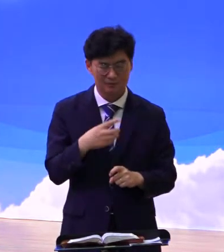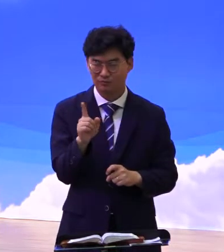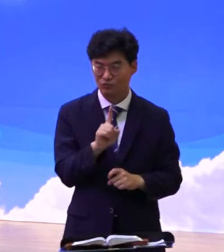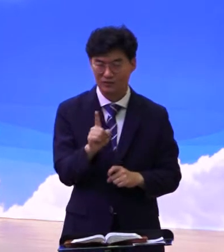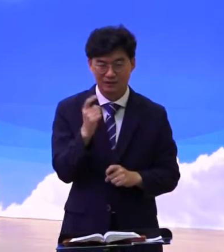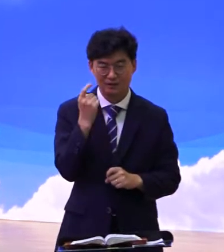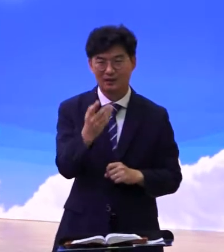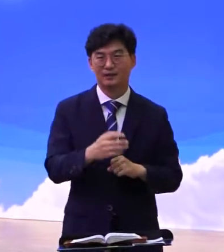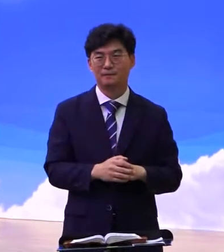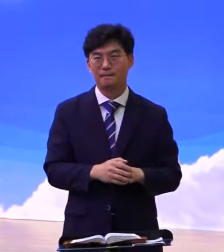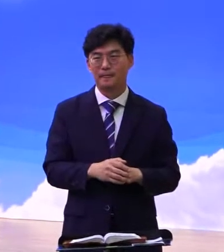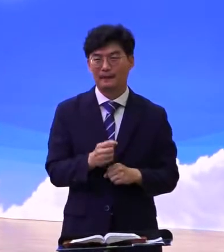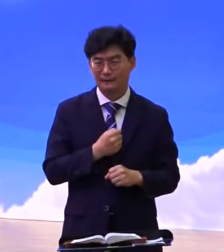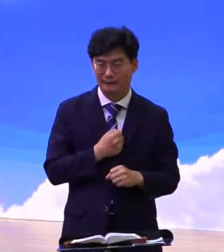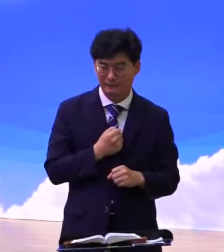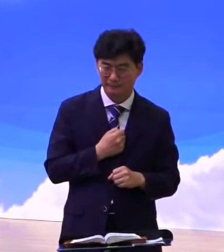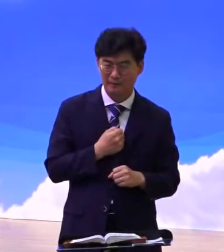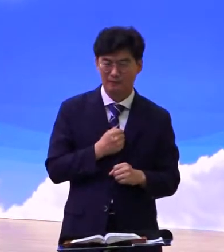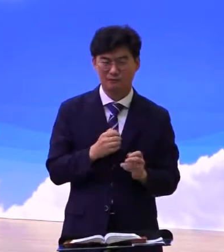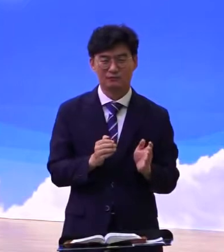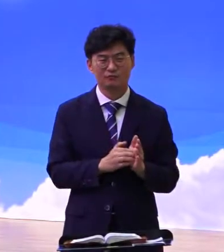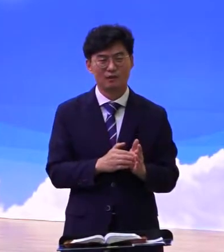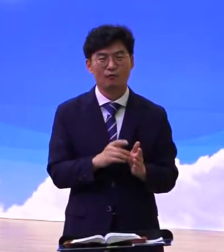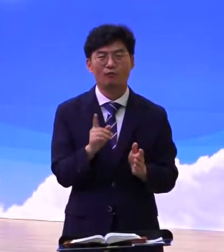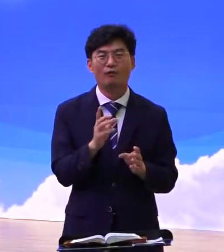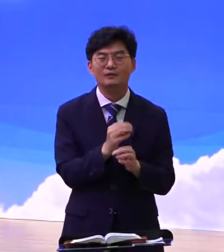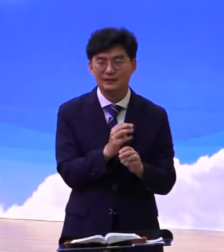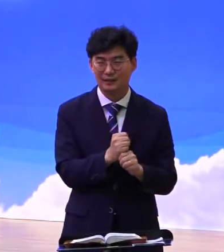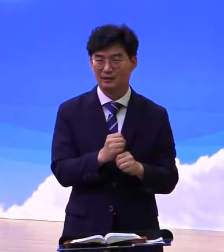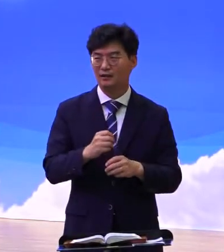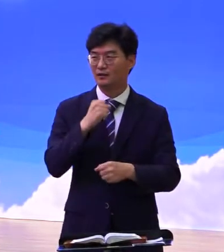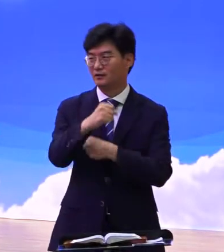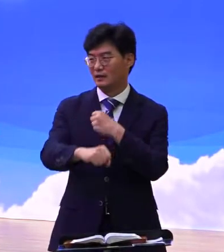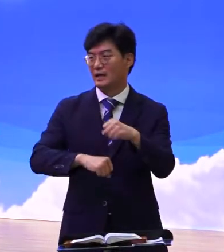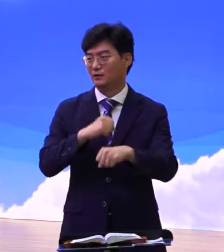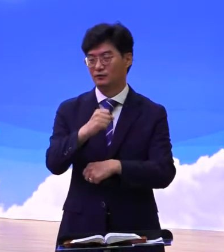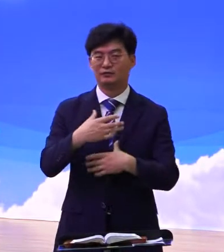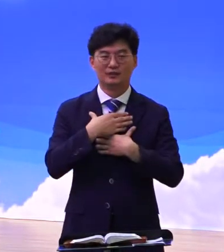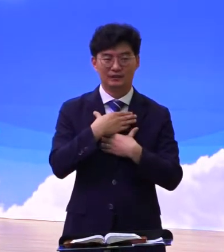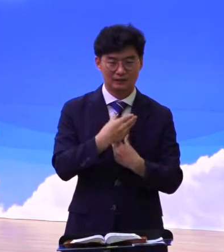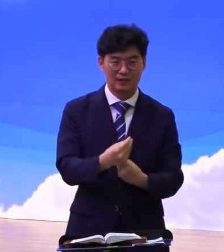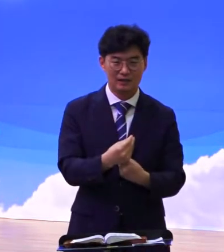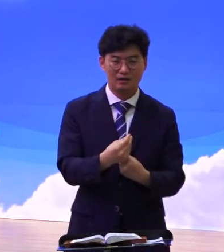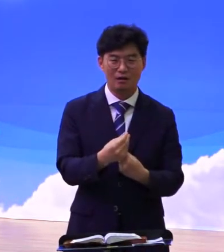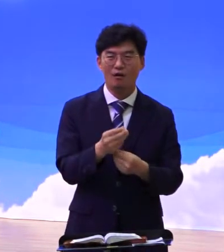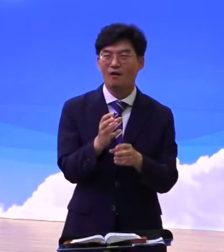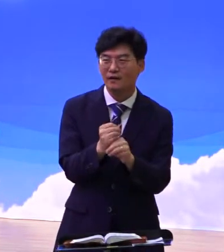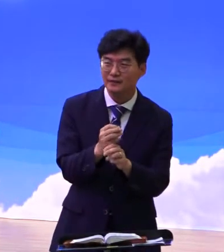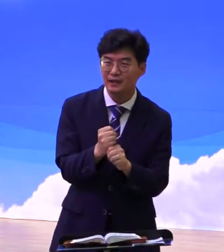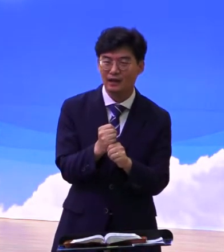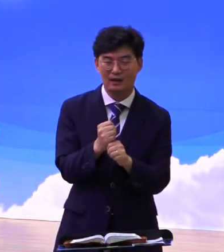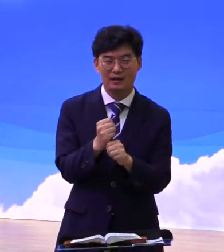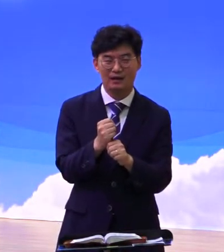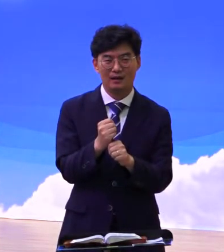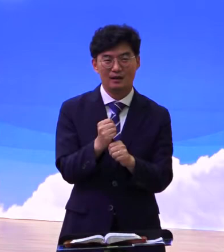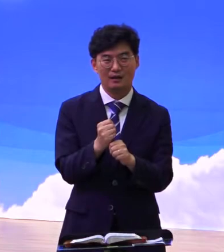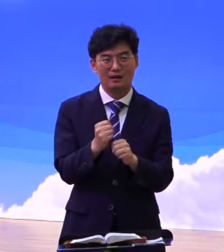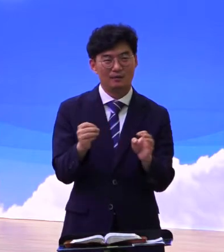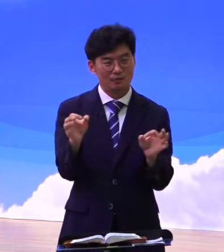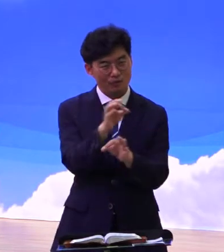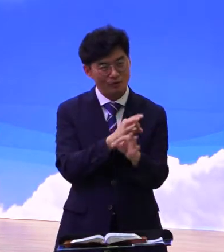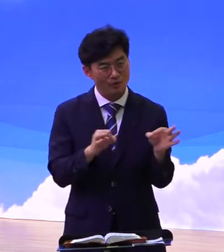언제 이 답답함이 끝나고 자유로운 일상이 올까? 이 고달픈 삶이 언제 끝날까? 언제 경제적으로